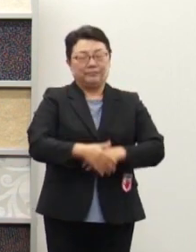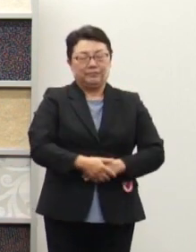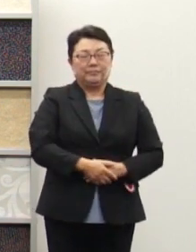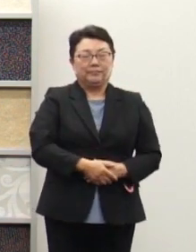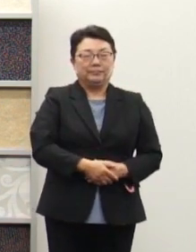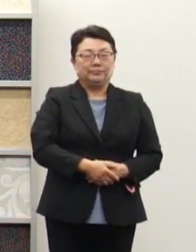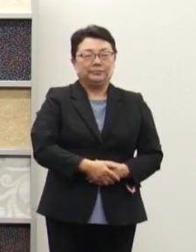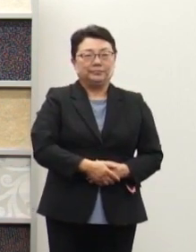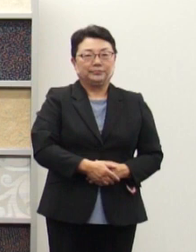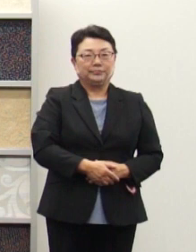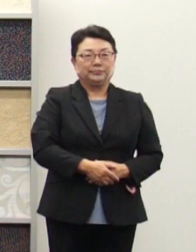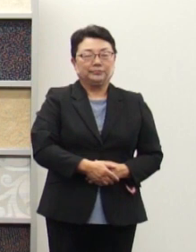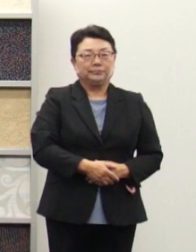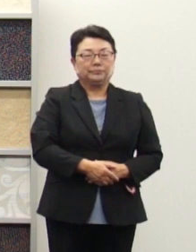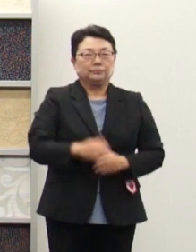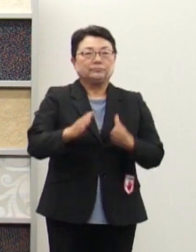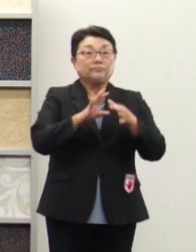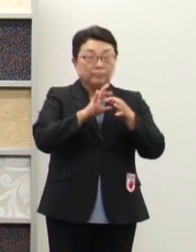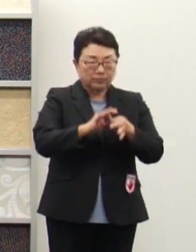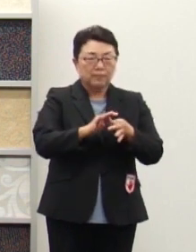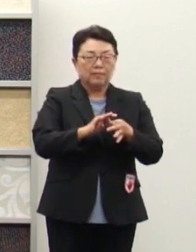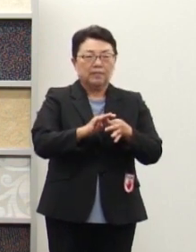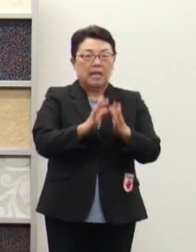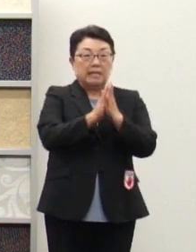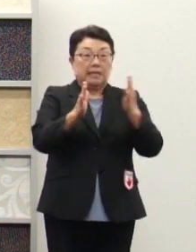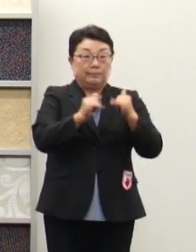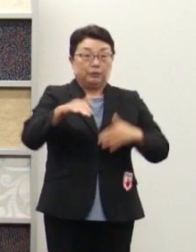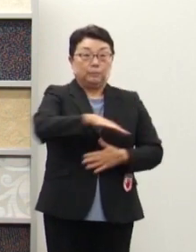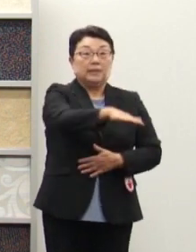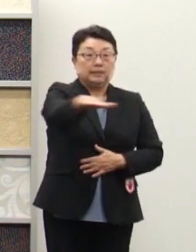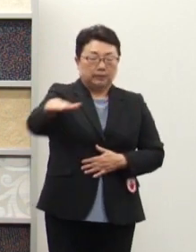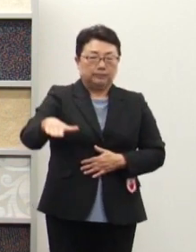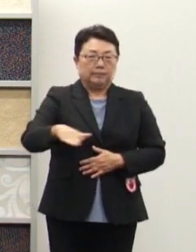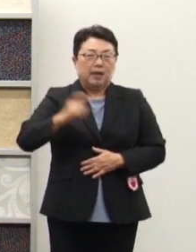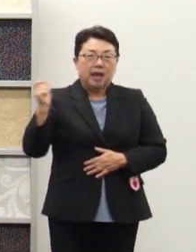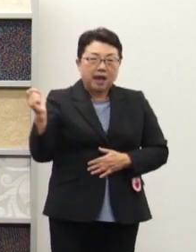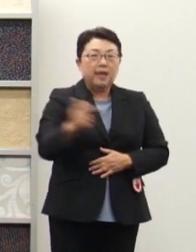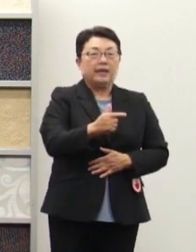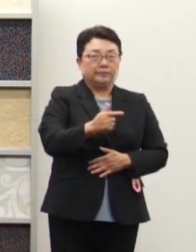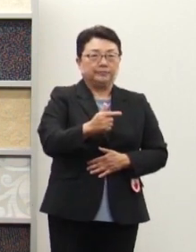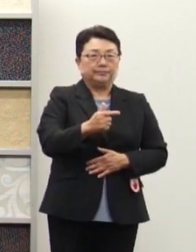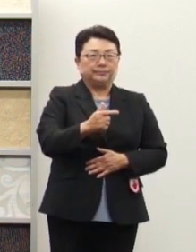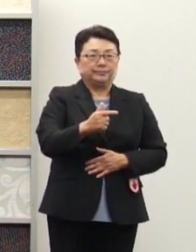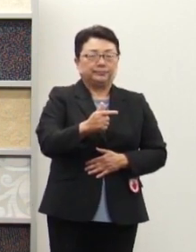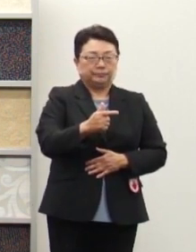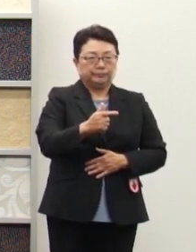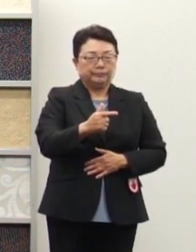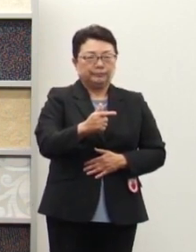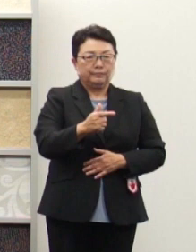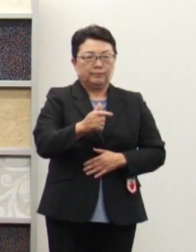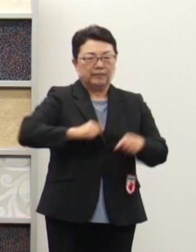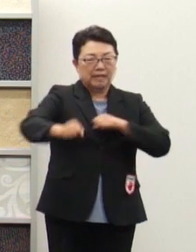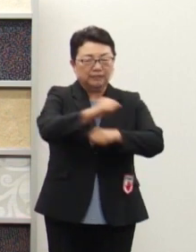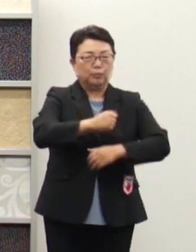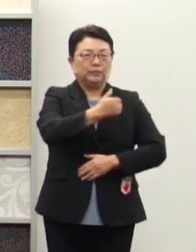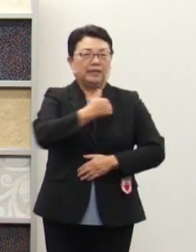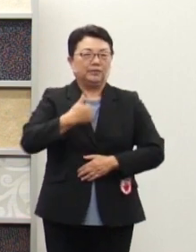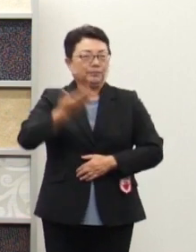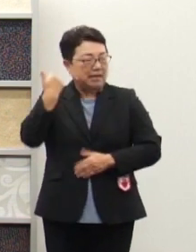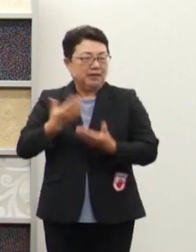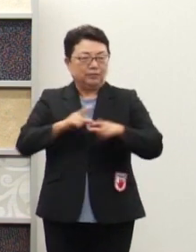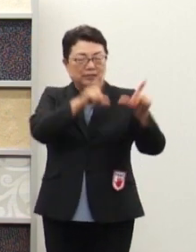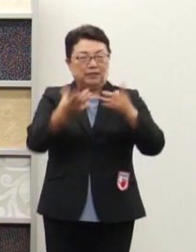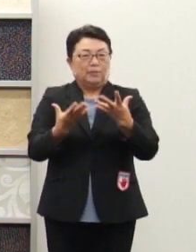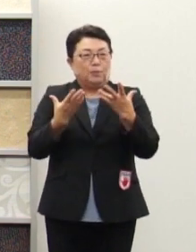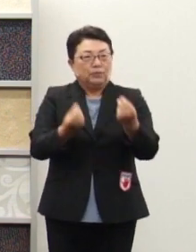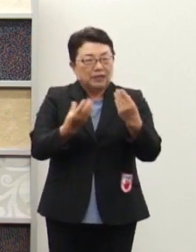ります。それゆえに県民の皆様に一刻も早く可能なところから日常を取り戻してい